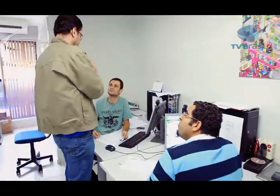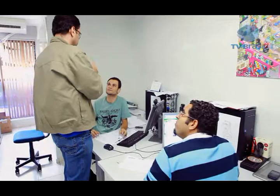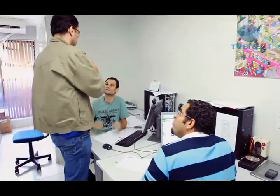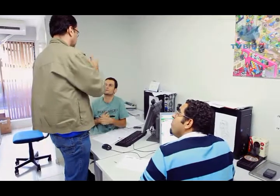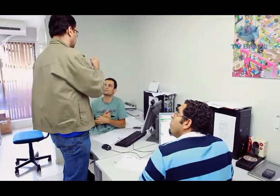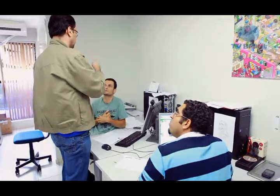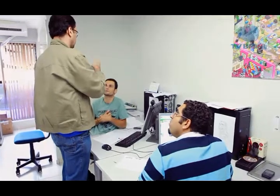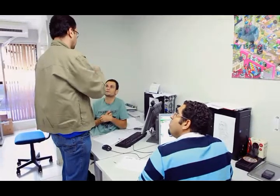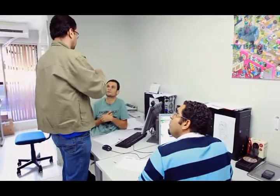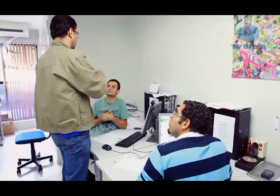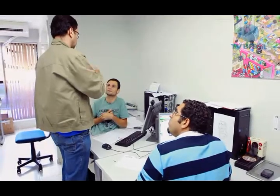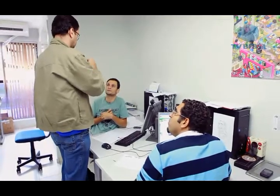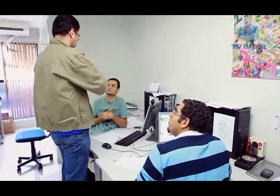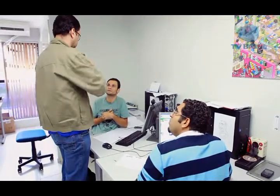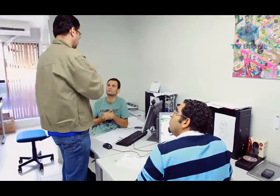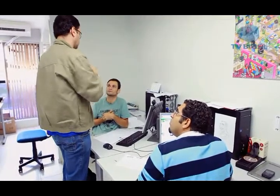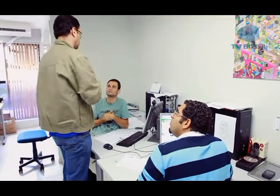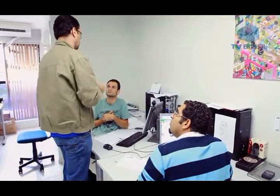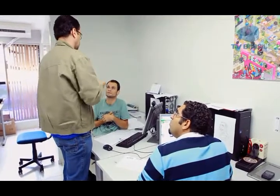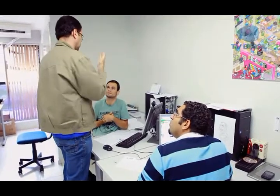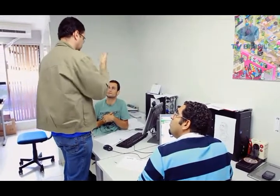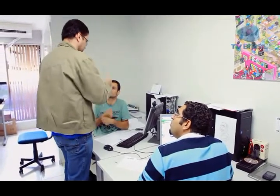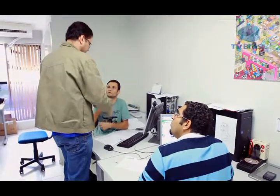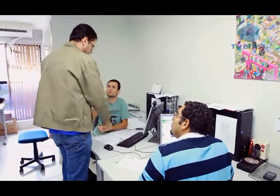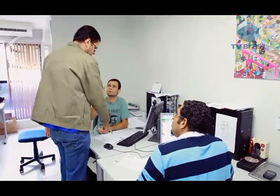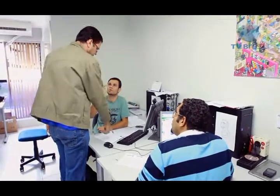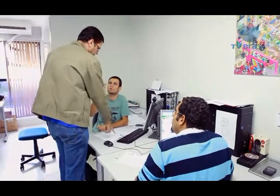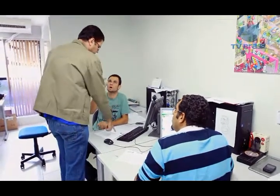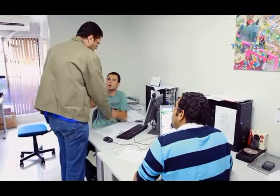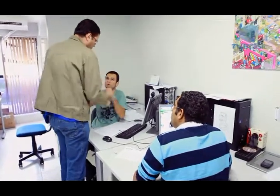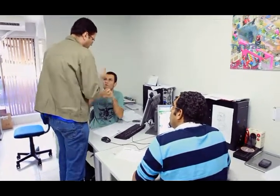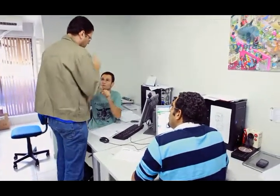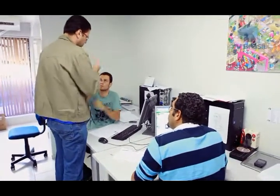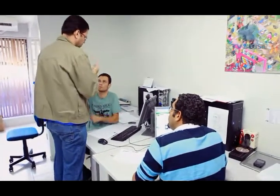Rogério se comunica em Libras com colegas de trabalho no escritório.